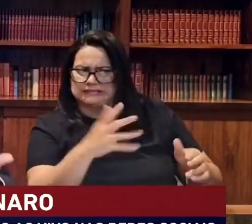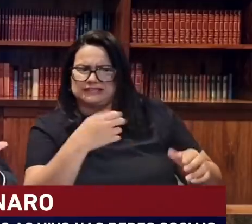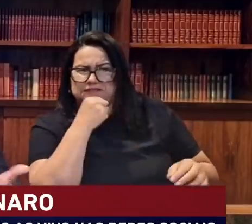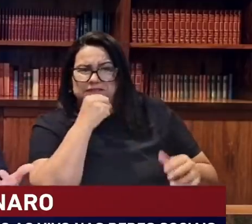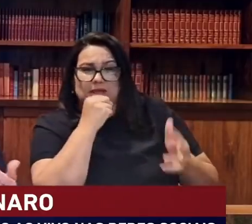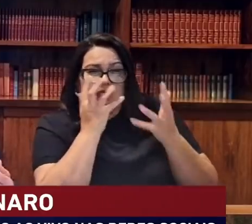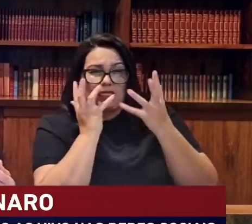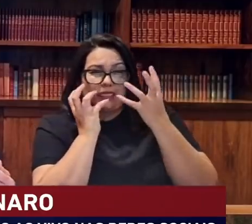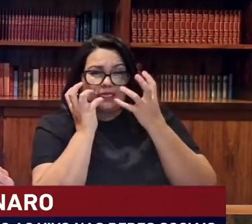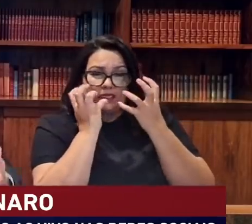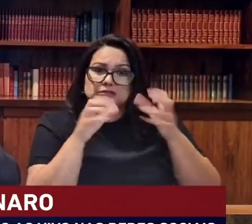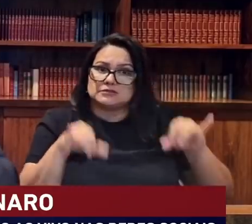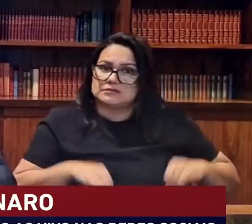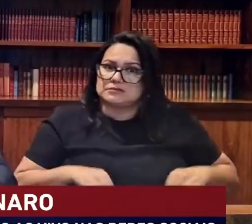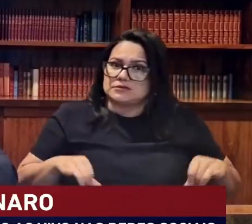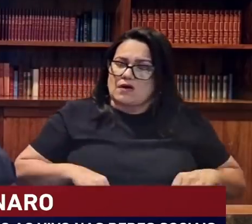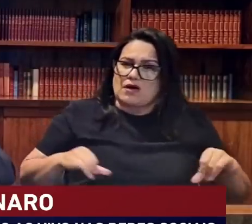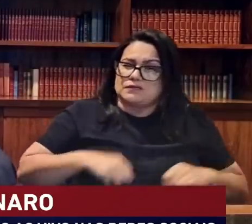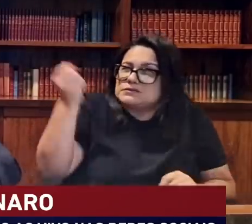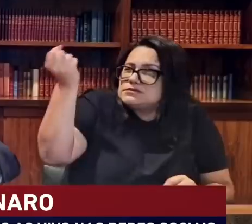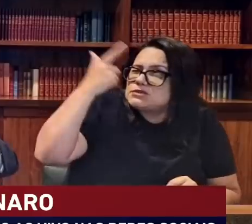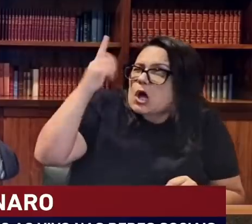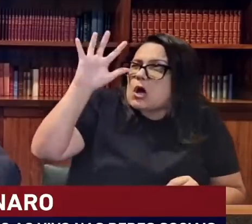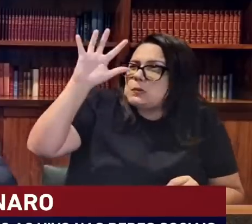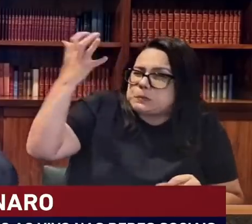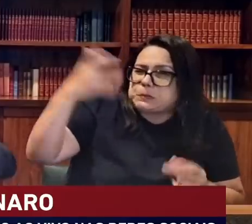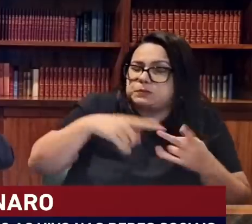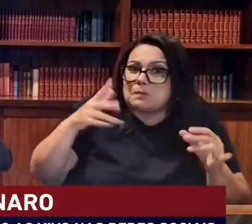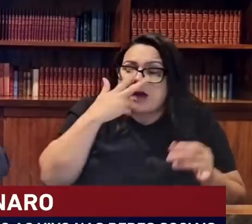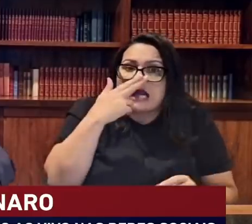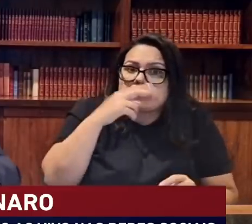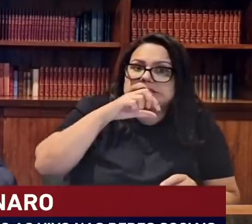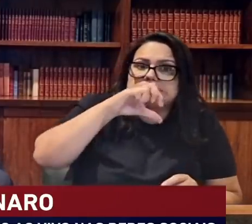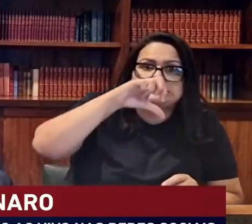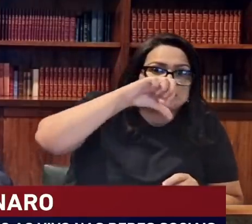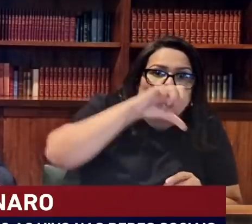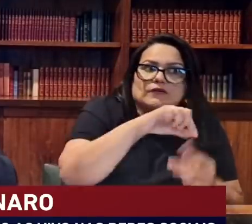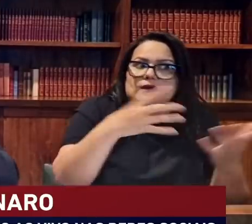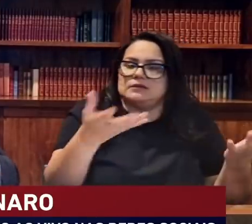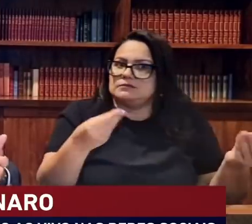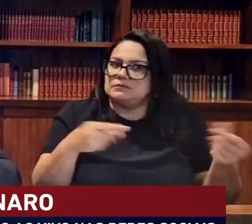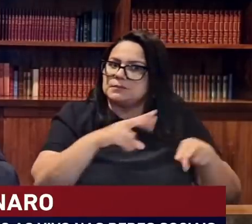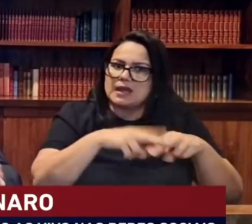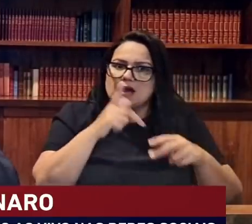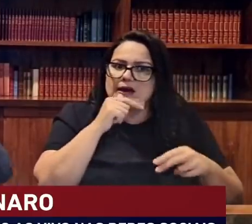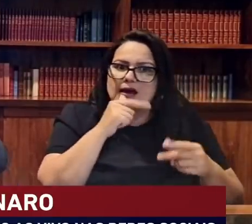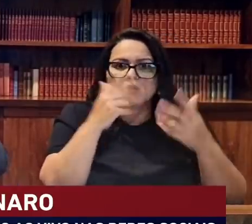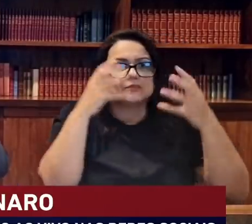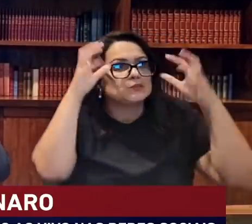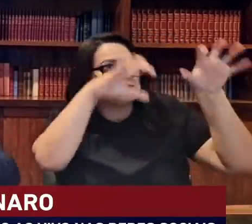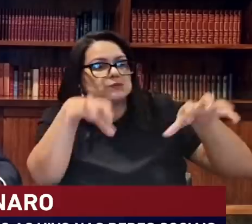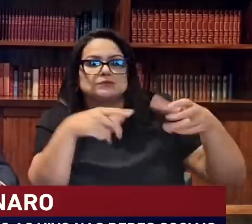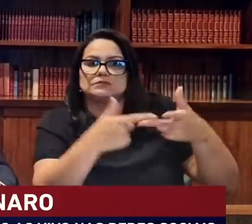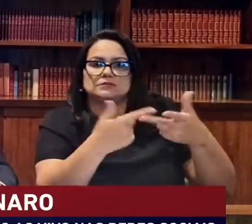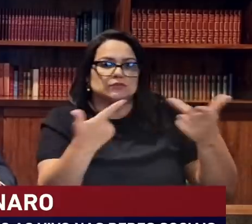pessoas sofridas, são surradas pelo clima, pela região, pela falta d'água, que muitas vezes é a região que tem carência de